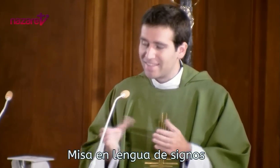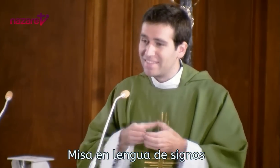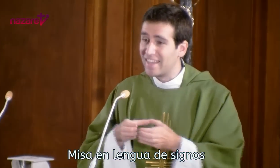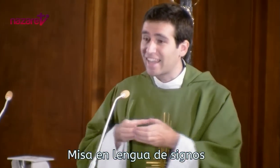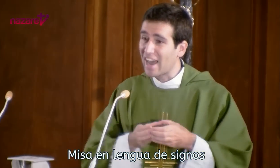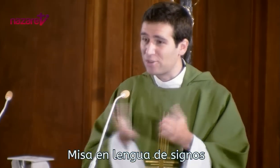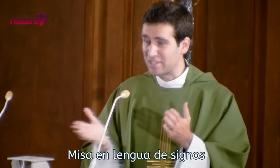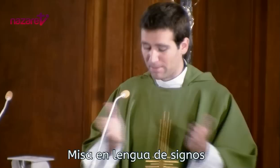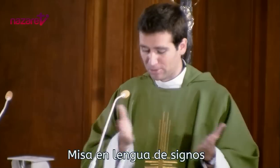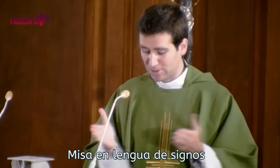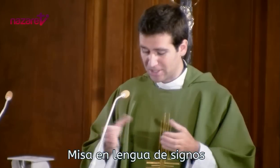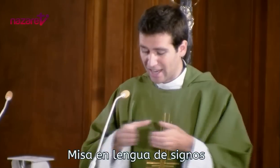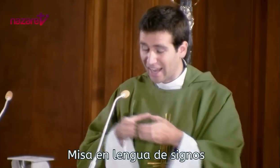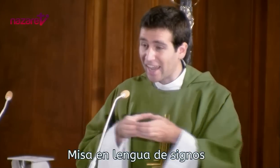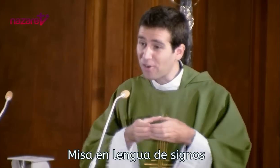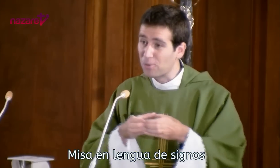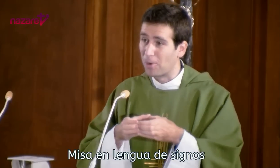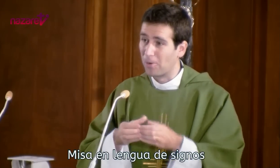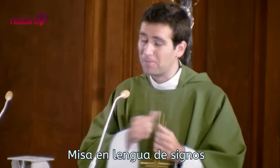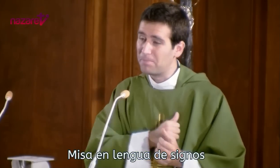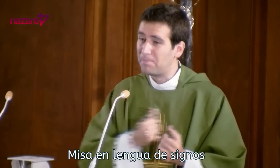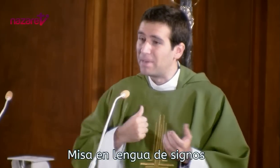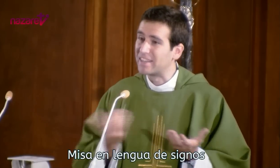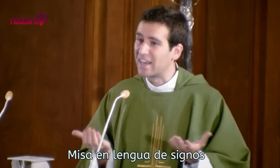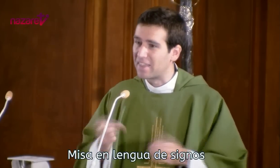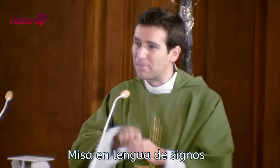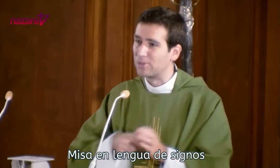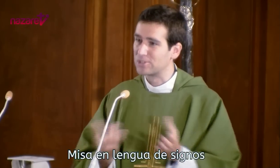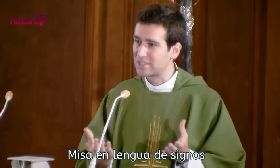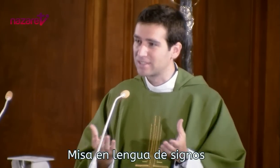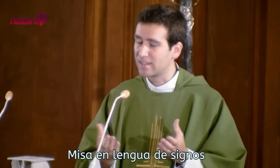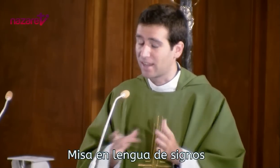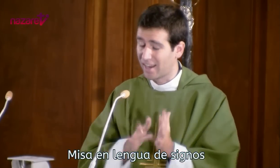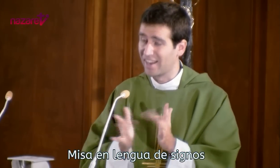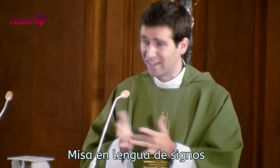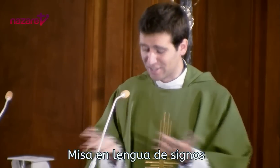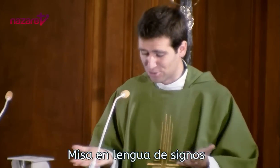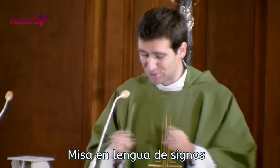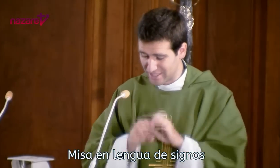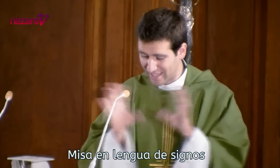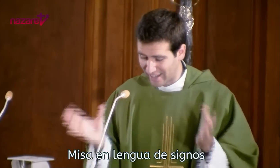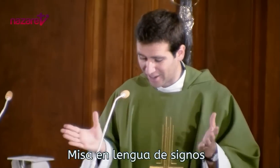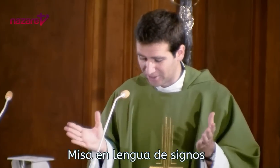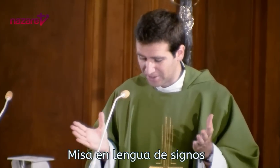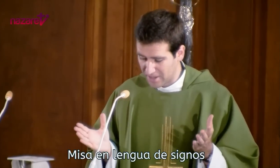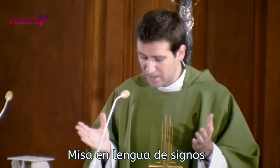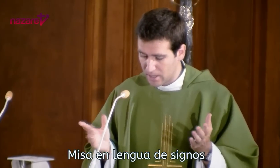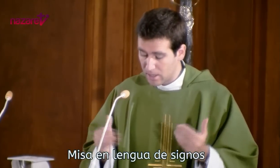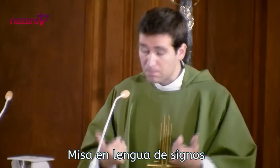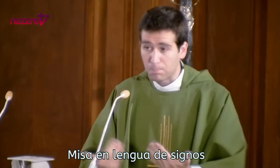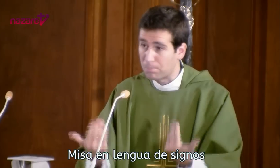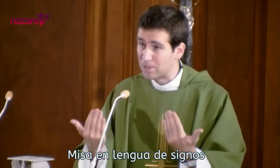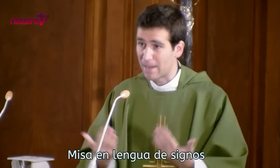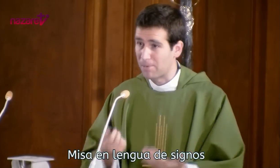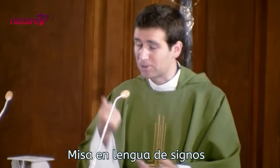¿De qué lado estamos? ¿En qué grupo pertenecemos? En el de Jesús, está claro. Pues a por